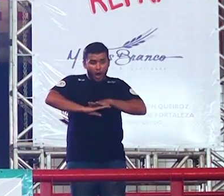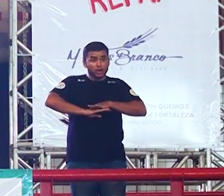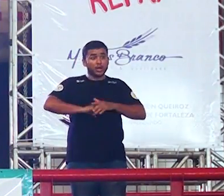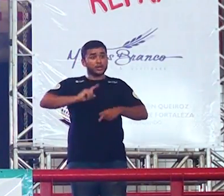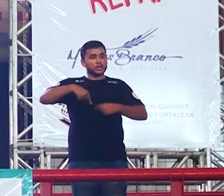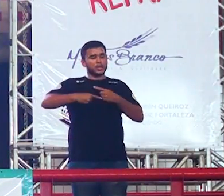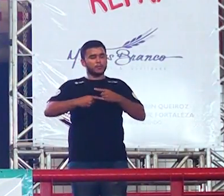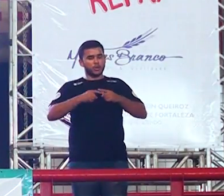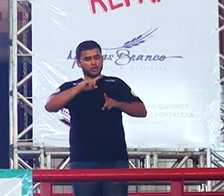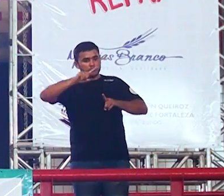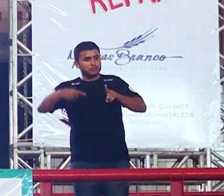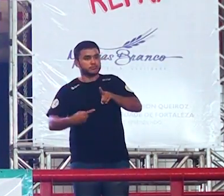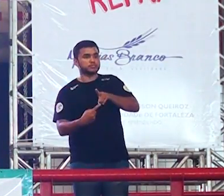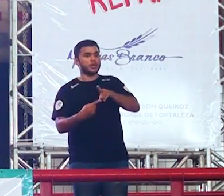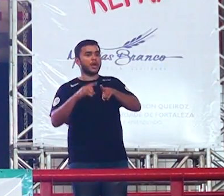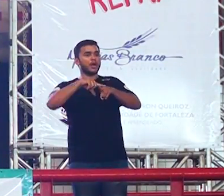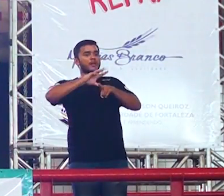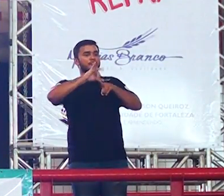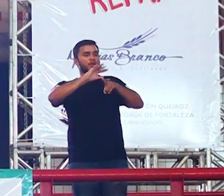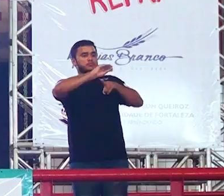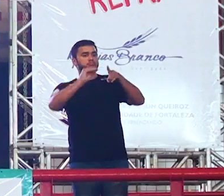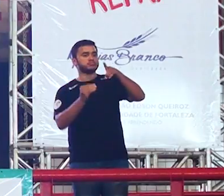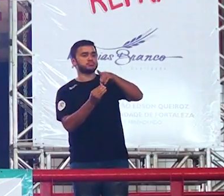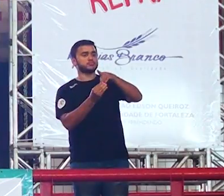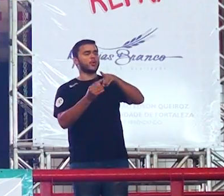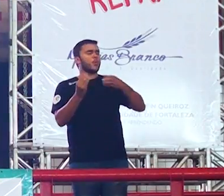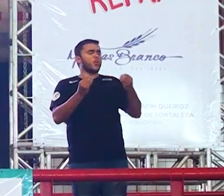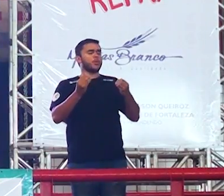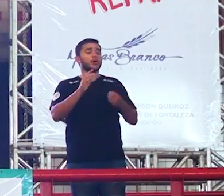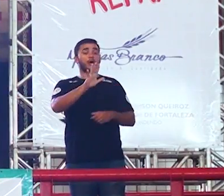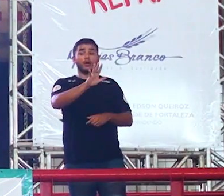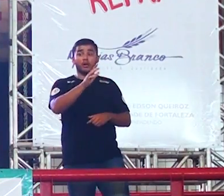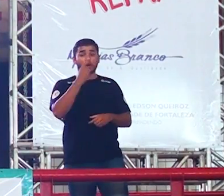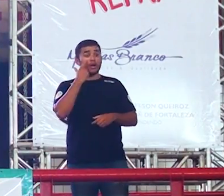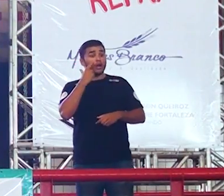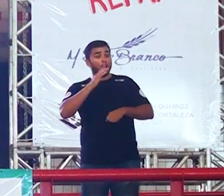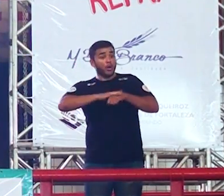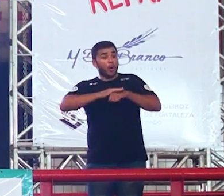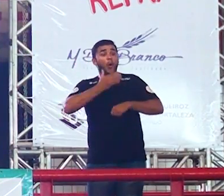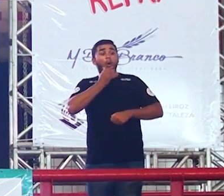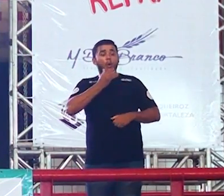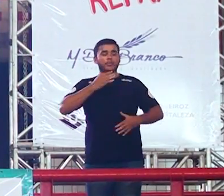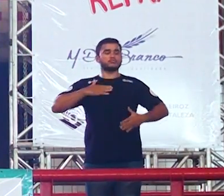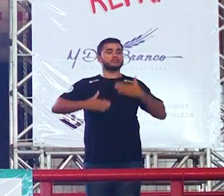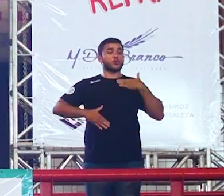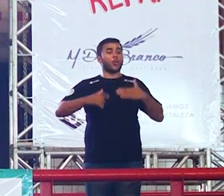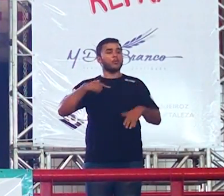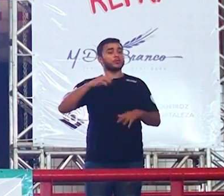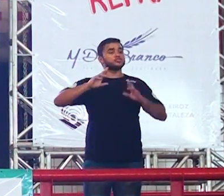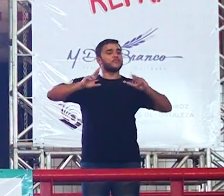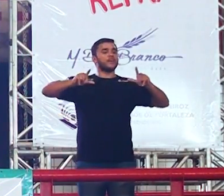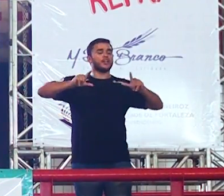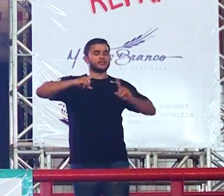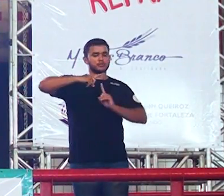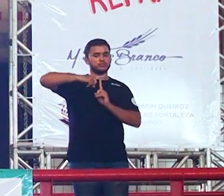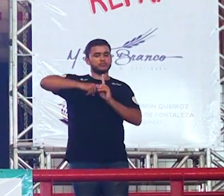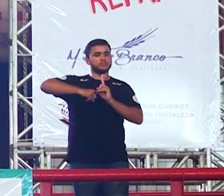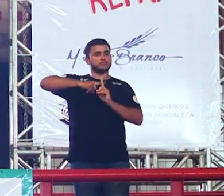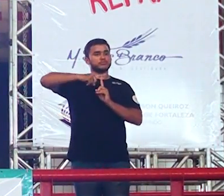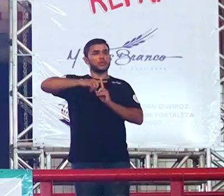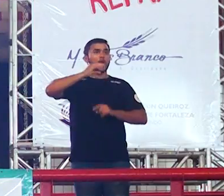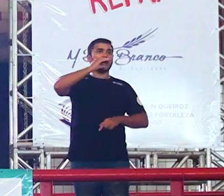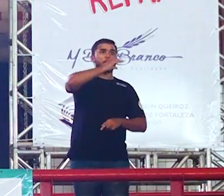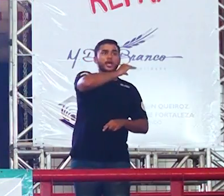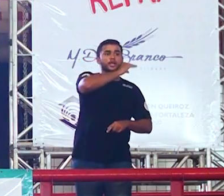na cavidade abdominal, vai ocorrer uma situação que a temperatura vai estar 2,